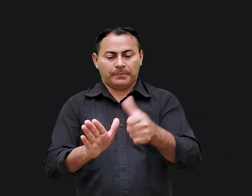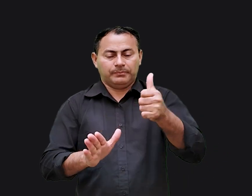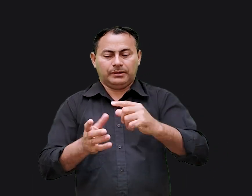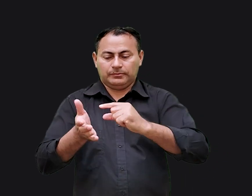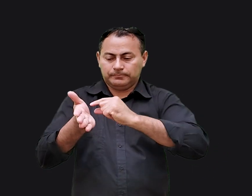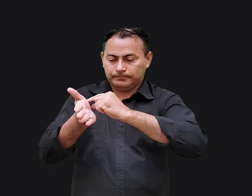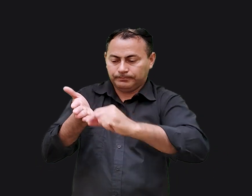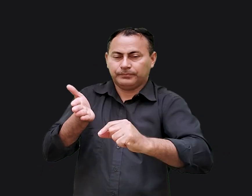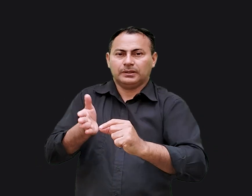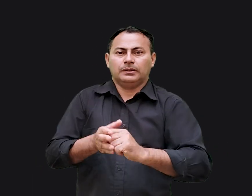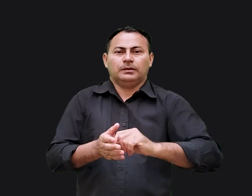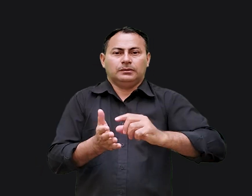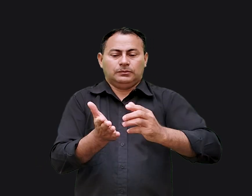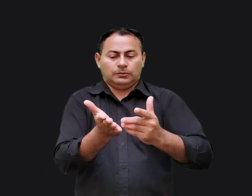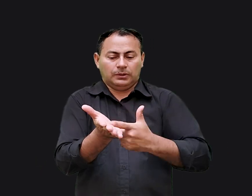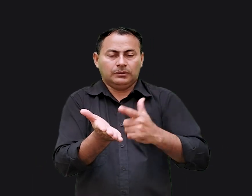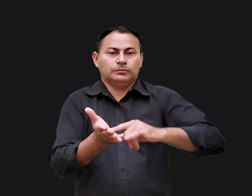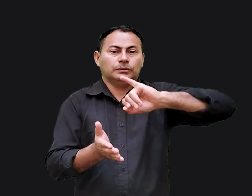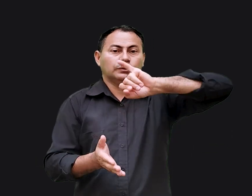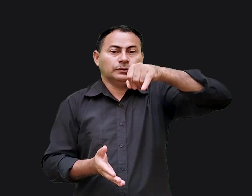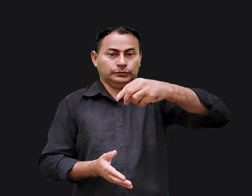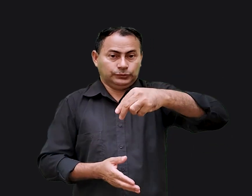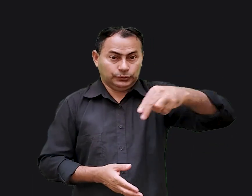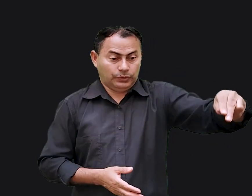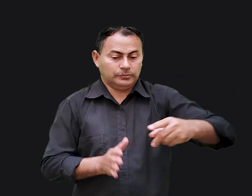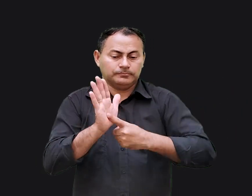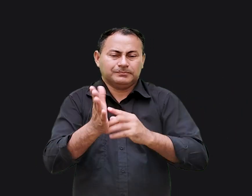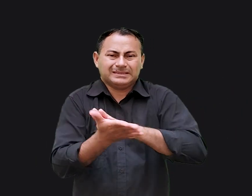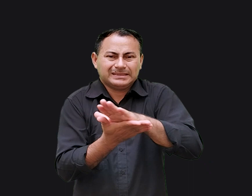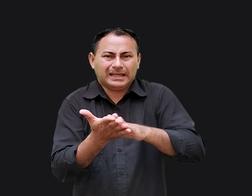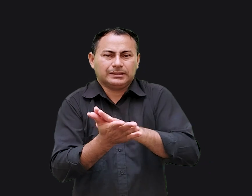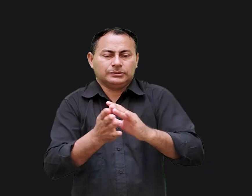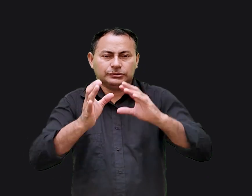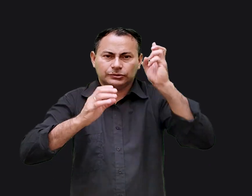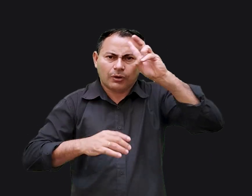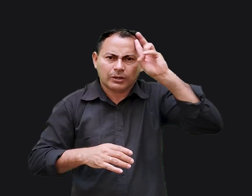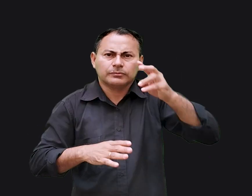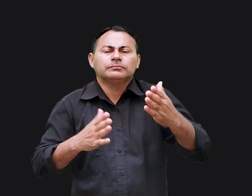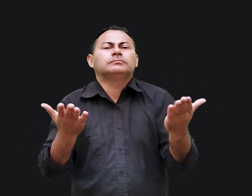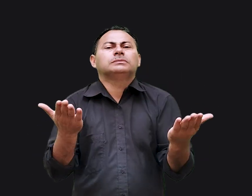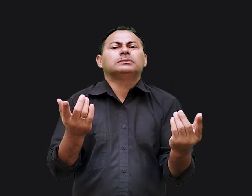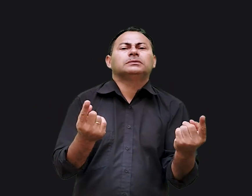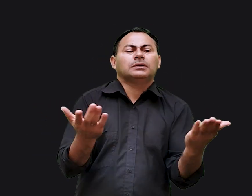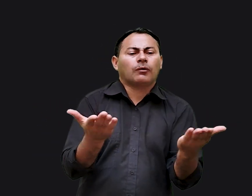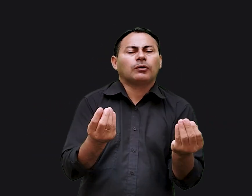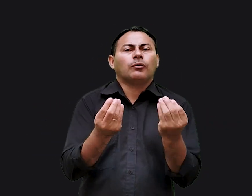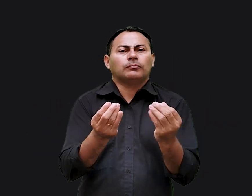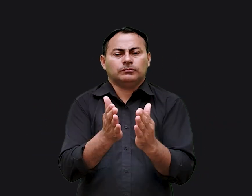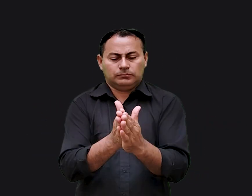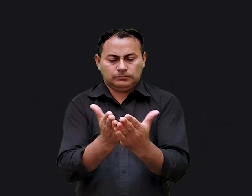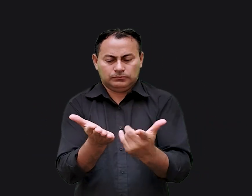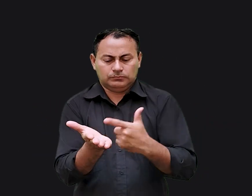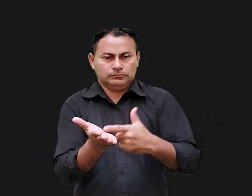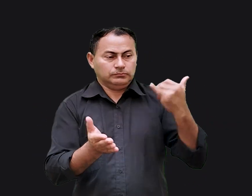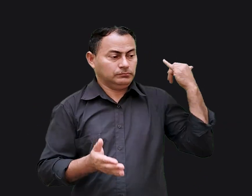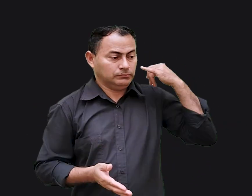primeiros versículos do livro de Jonas não fornecem nenhum dado histórico. E agora, hein? Quando um livro profético começa